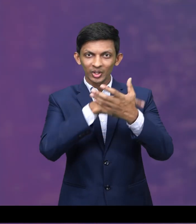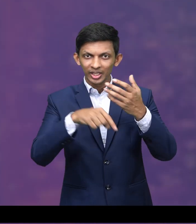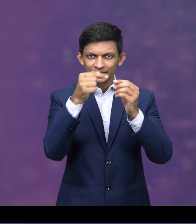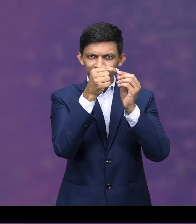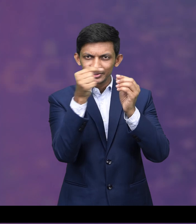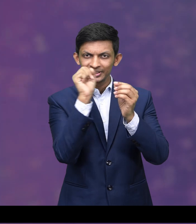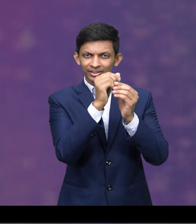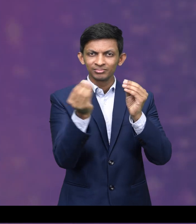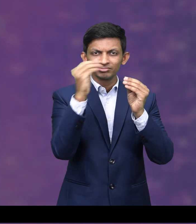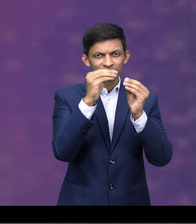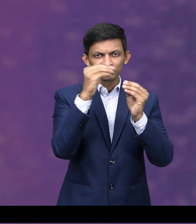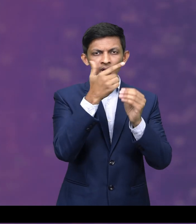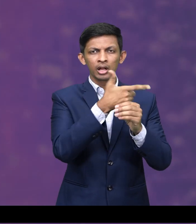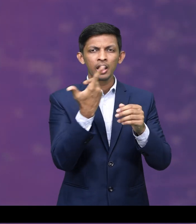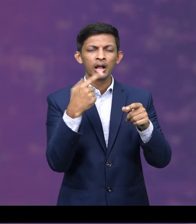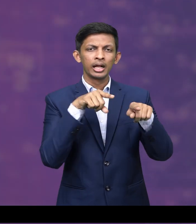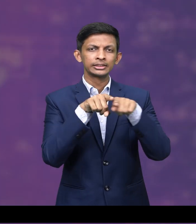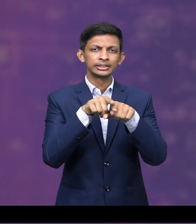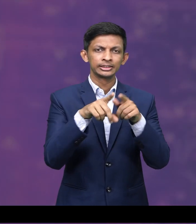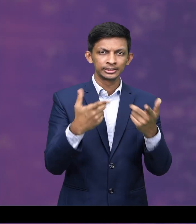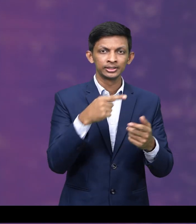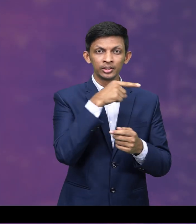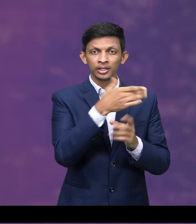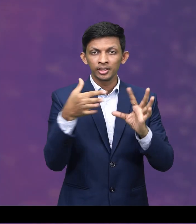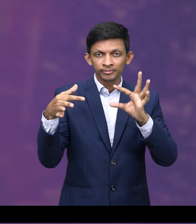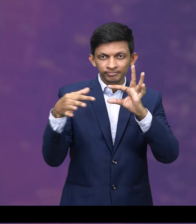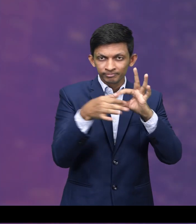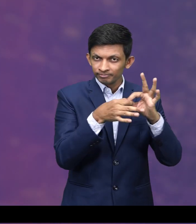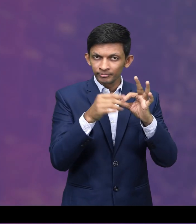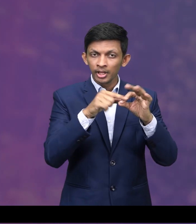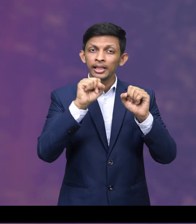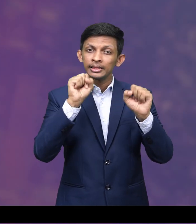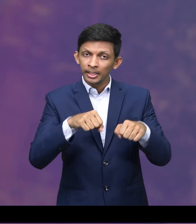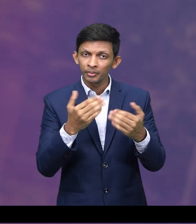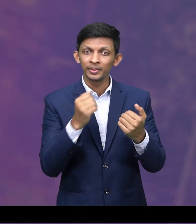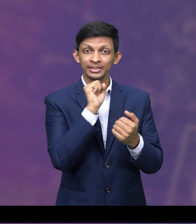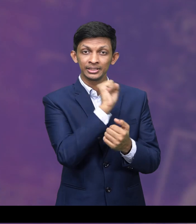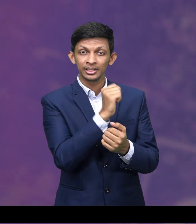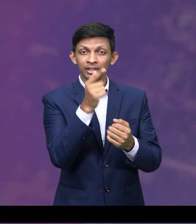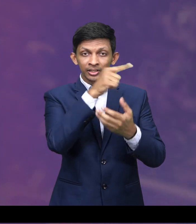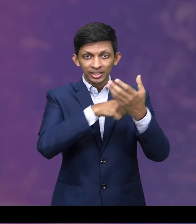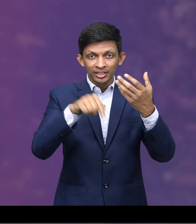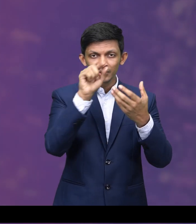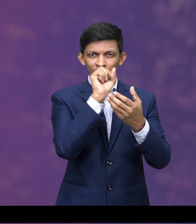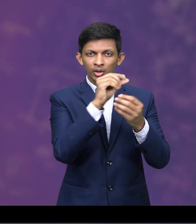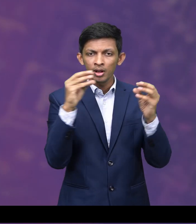యొక్క ఎలక్ట్రోనెగటివిటీ అనేది మరొక మూలకం యొక్క పరమాణువుతో బంధించబడినప్పుడు